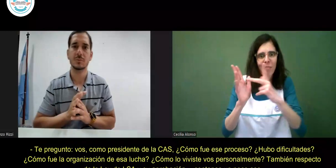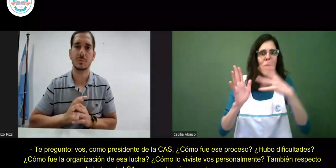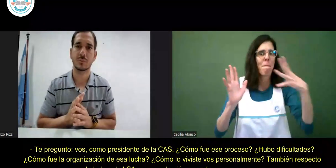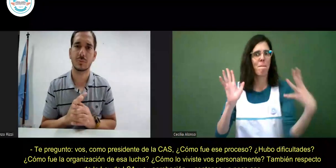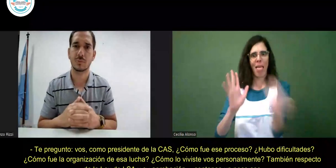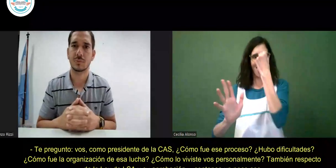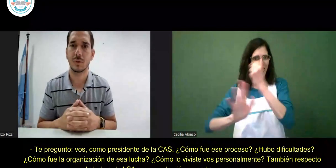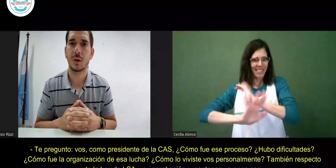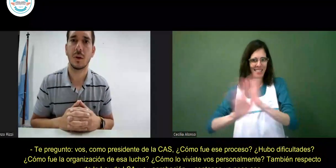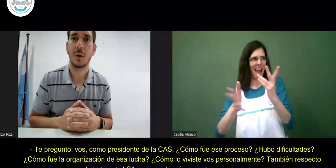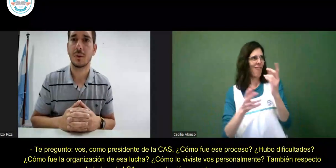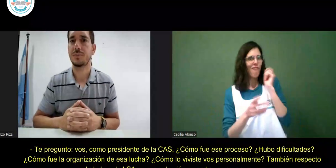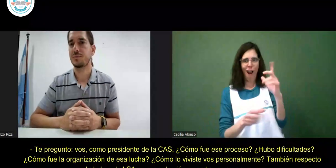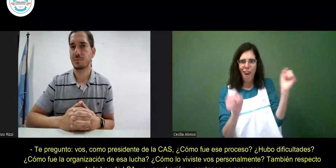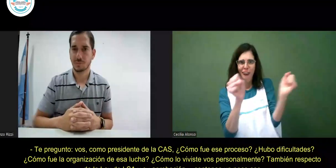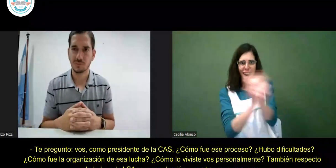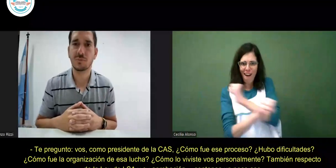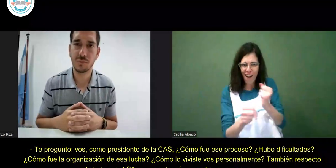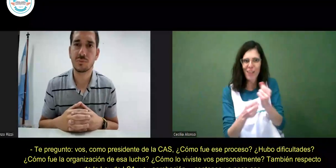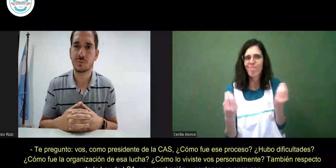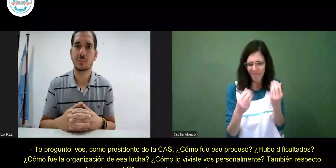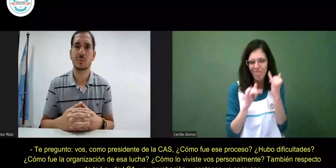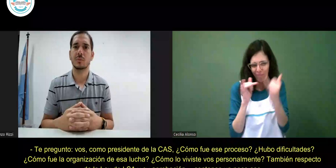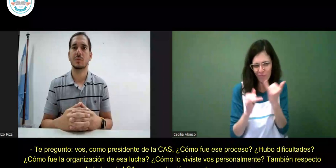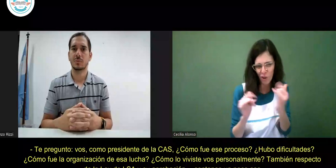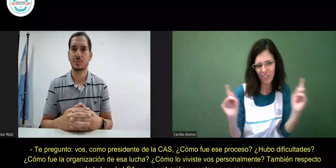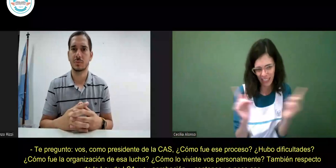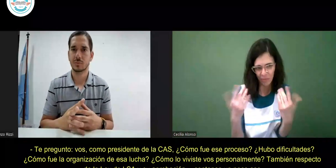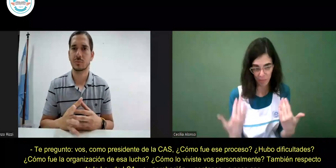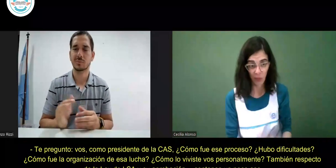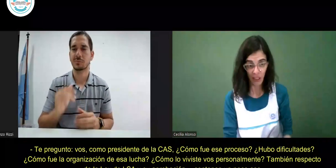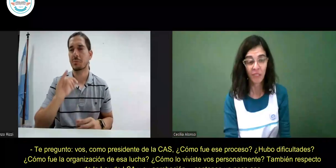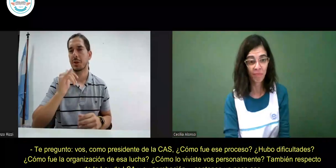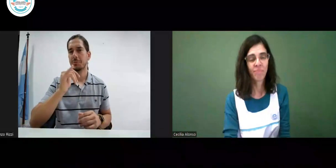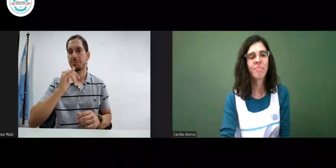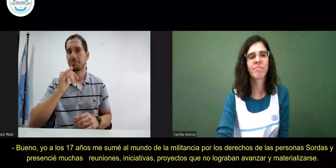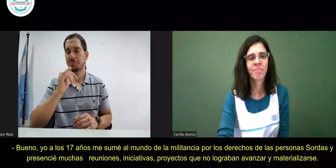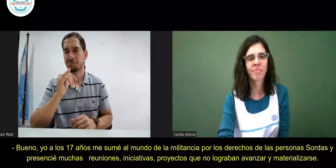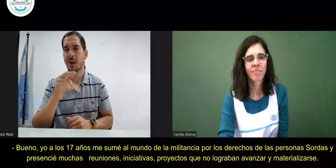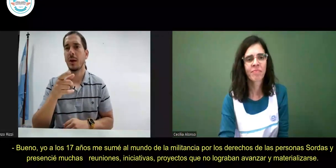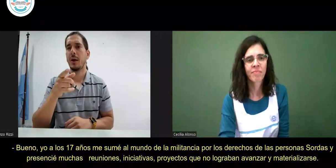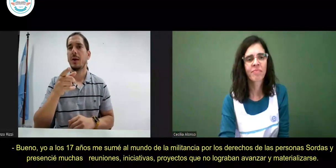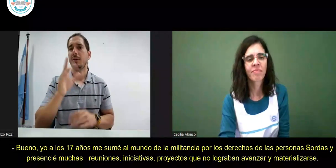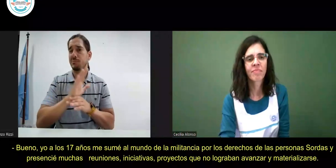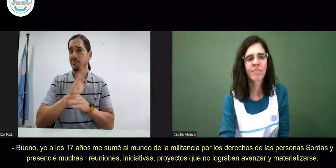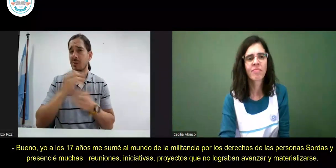También respecto a la Ley de Lengua de Señas y su aprobación, contanos un poco de eso.